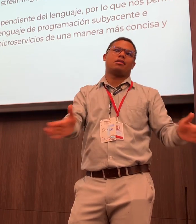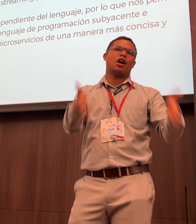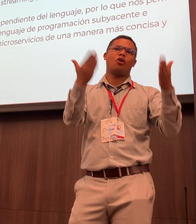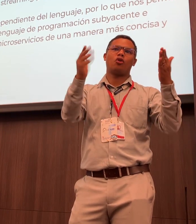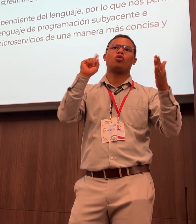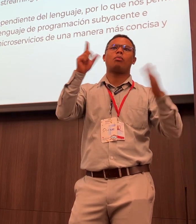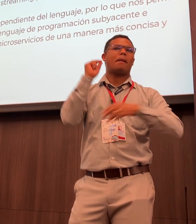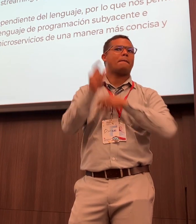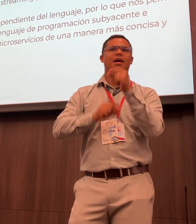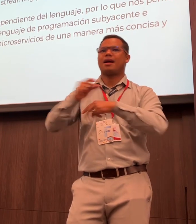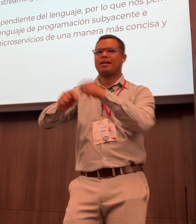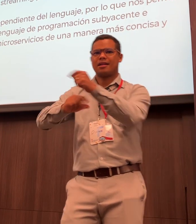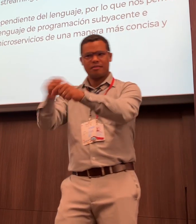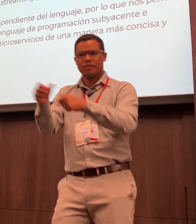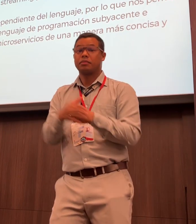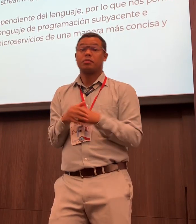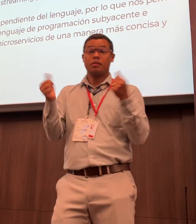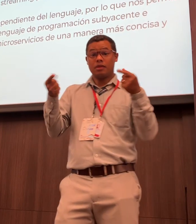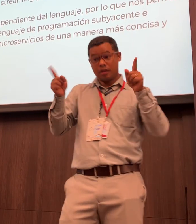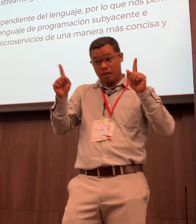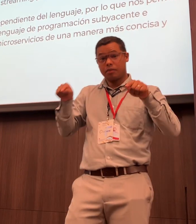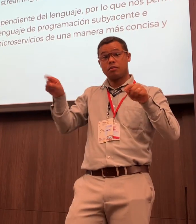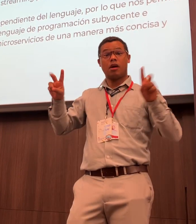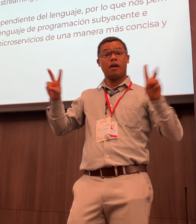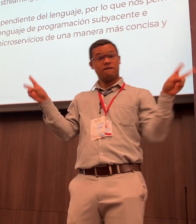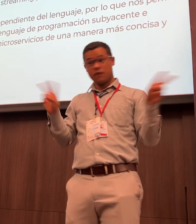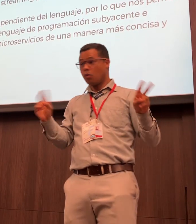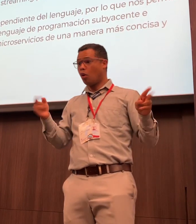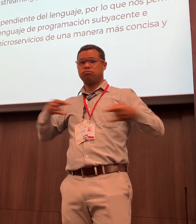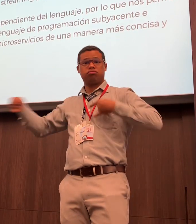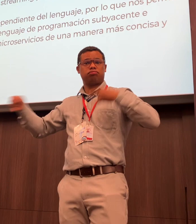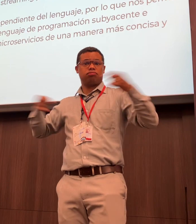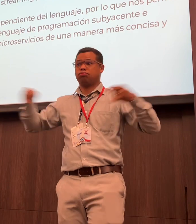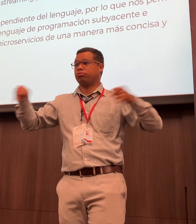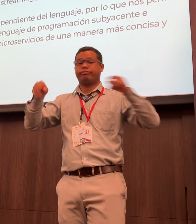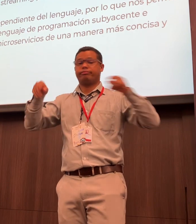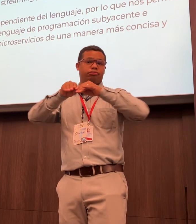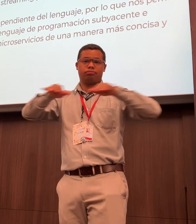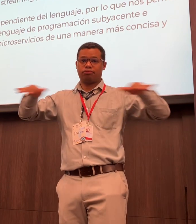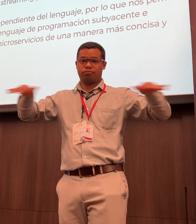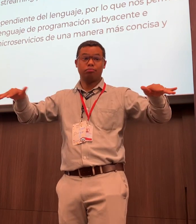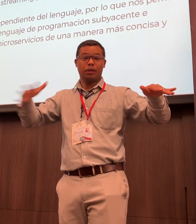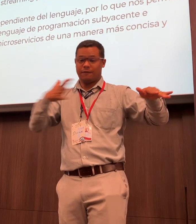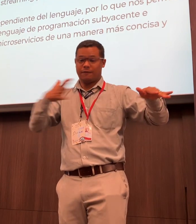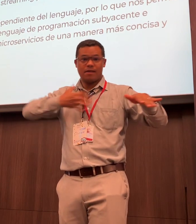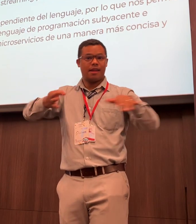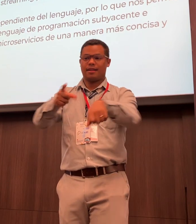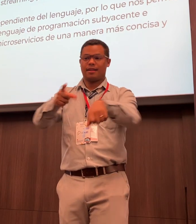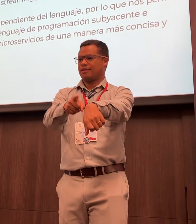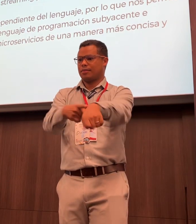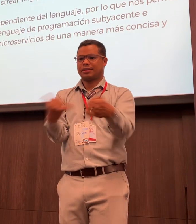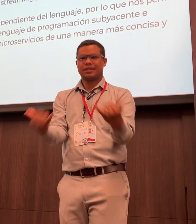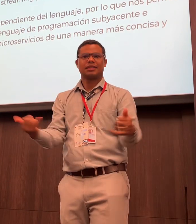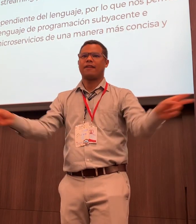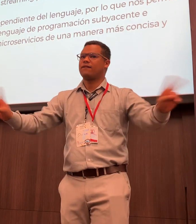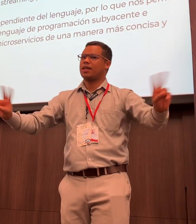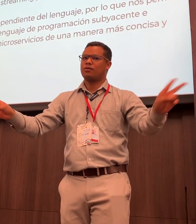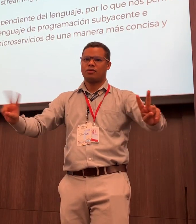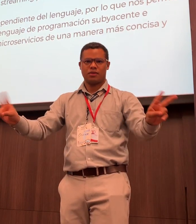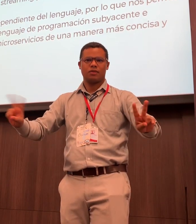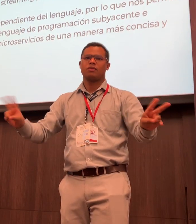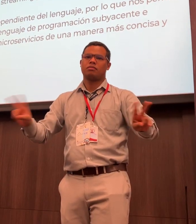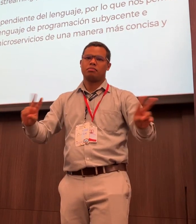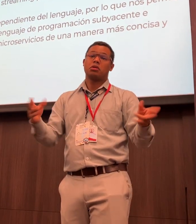de hacer de tener estas funcionalidades en tiempo real, algo que por ejemplo REST no nos lo da. Sí, es verdad que hay otras